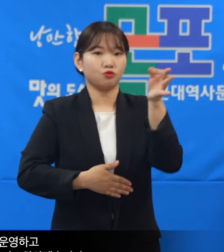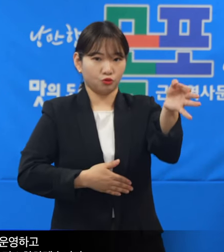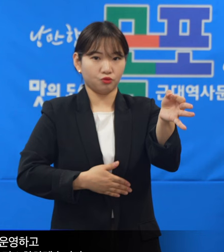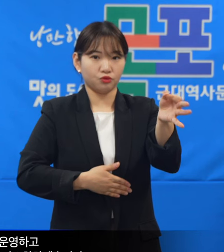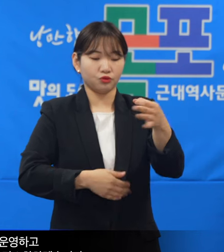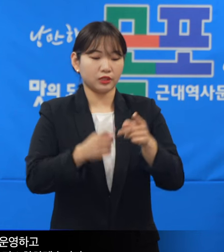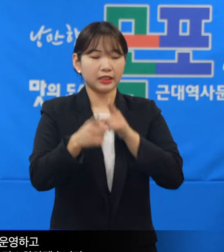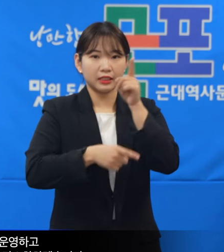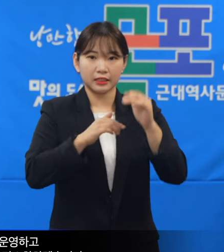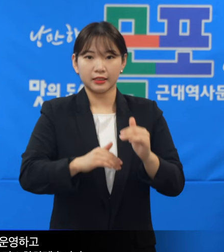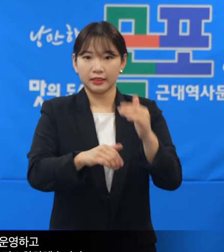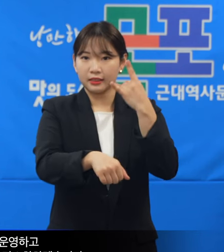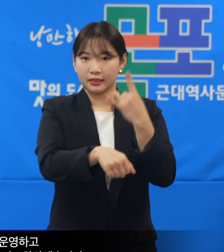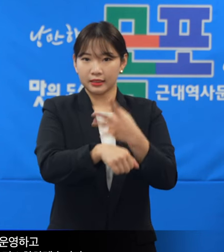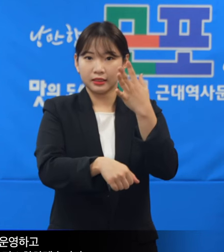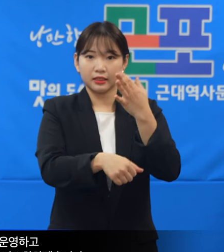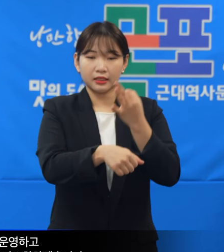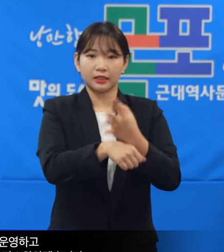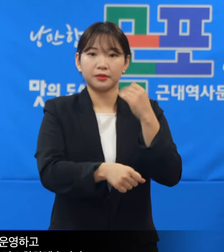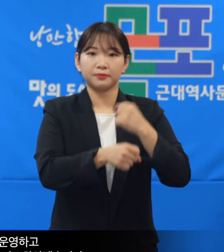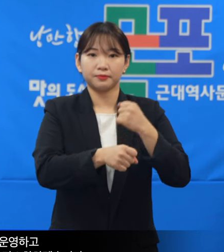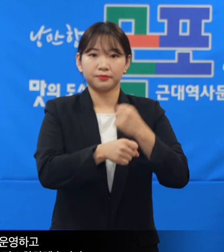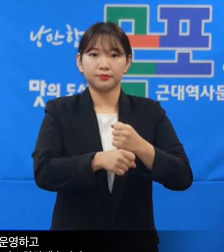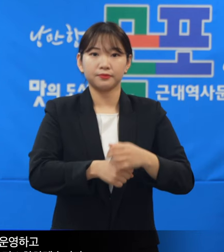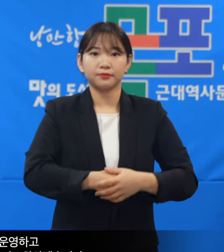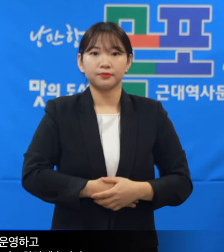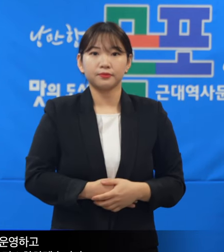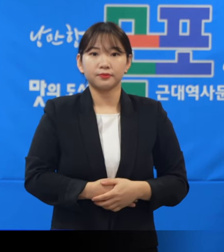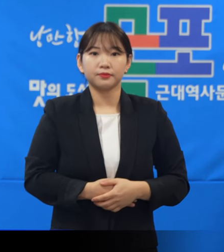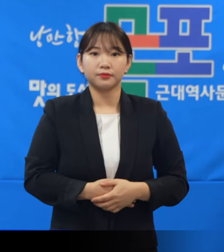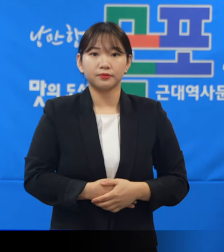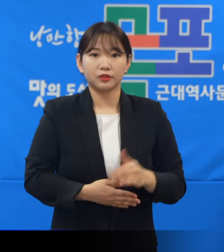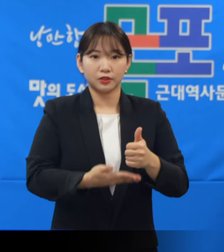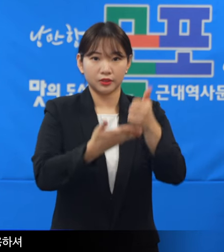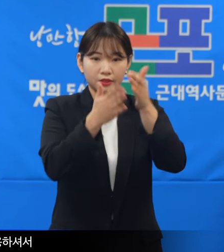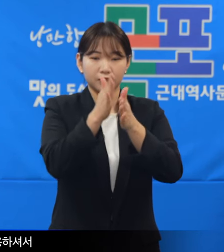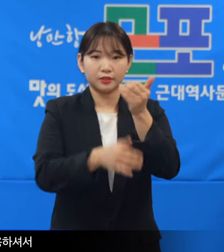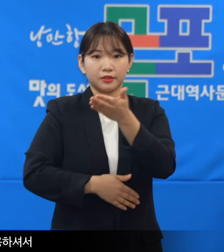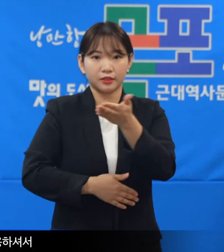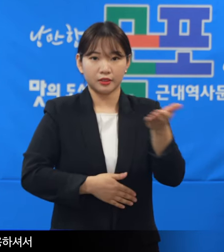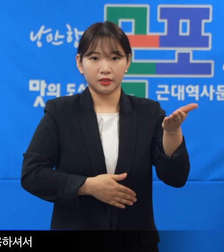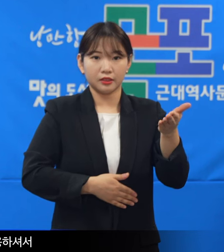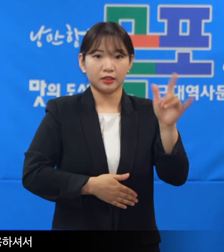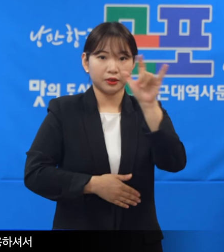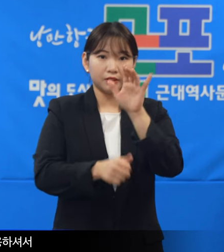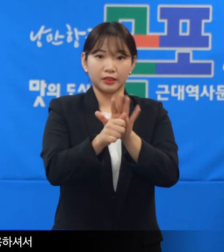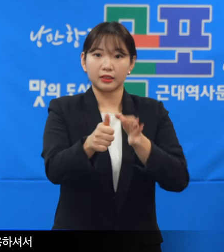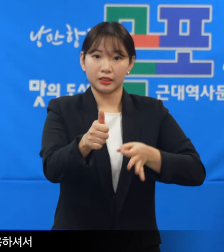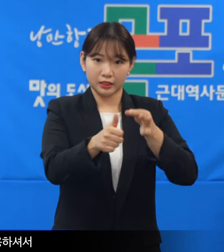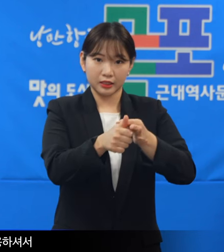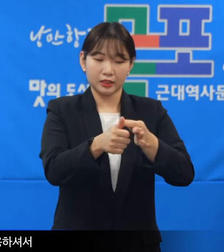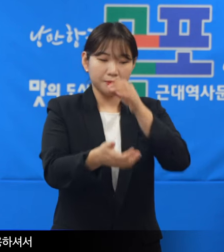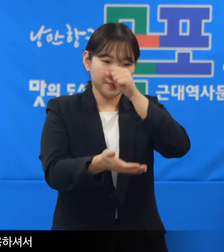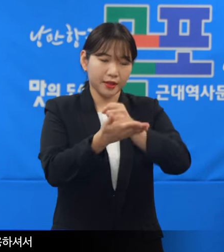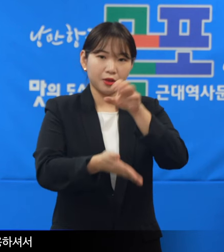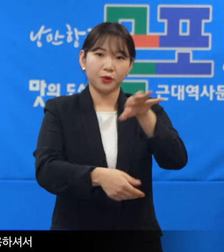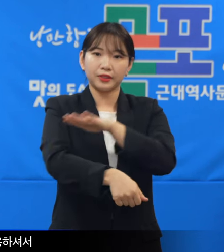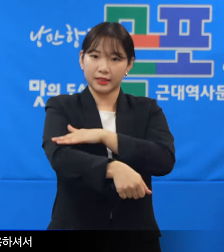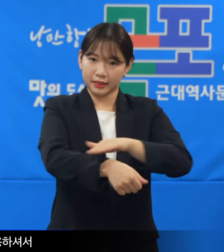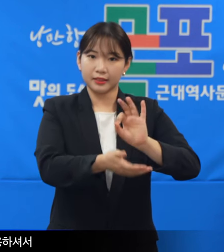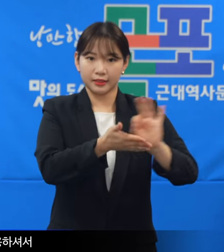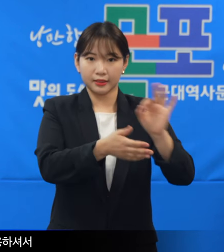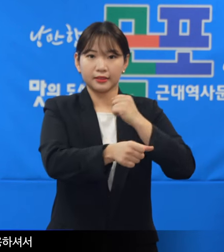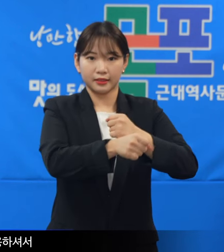하는 등 신청절차 더 간소화 하겠습니다 존경하는 시민 여러분 재난 지원금을 적재적소에